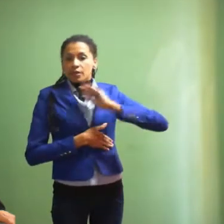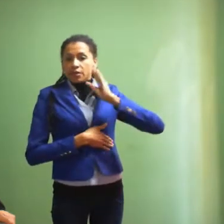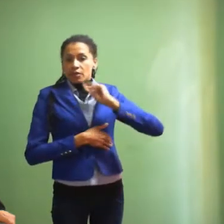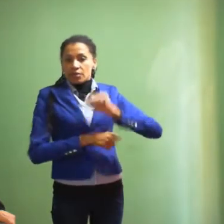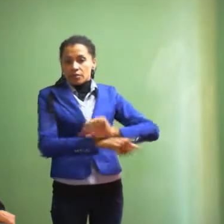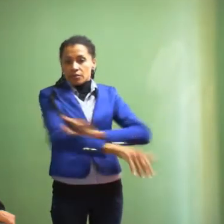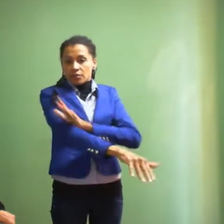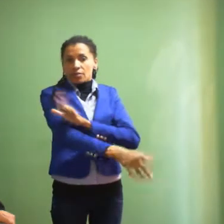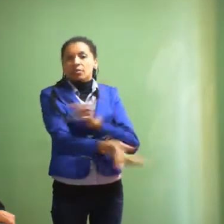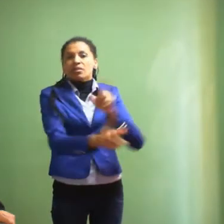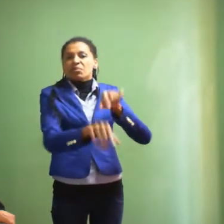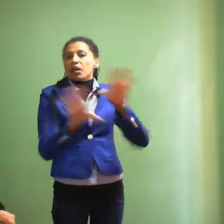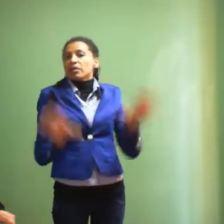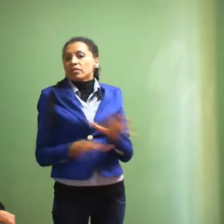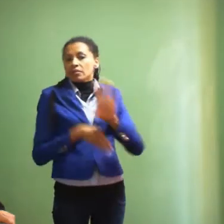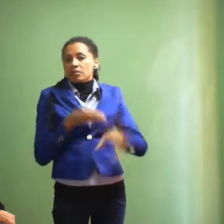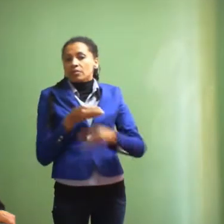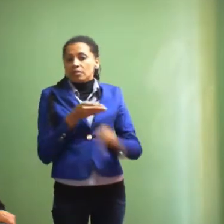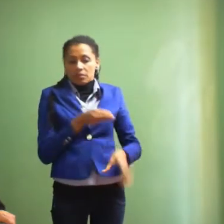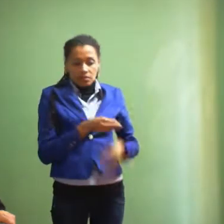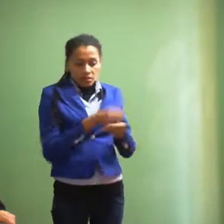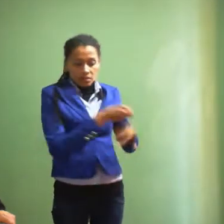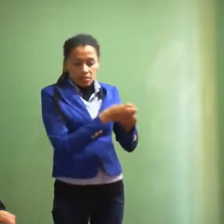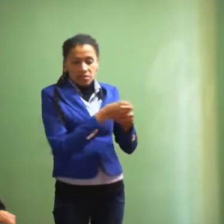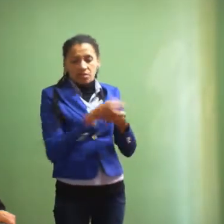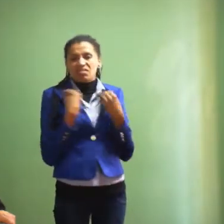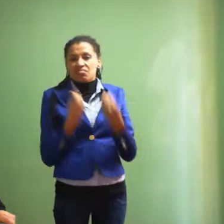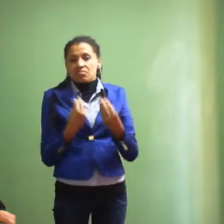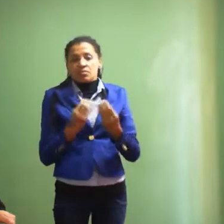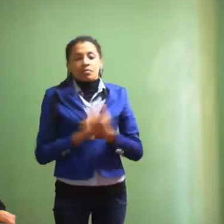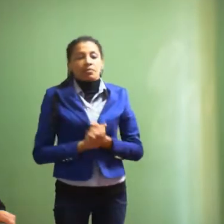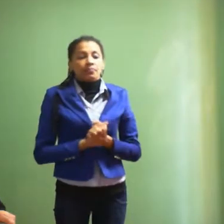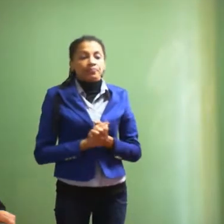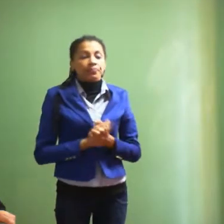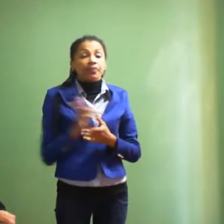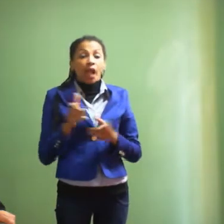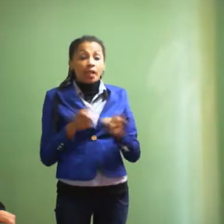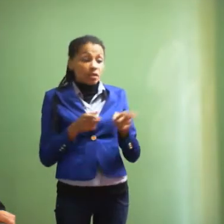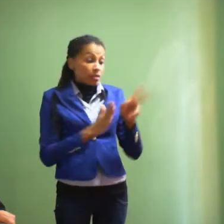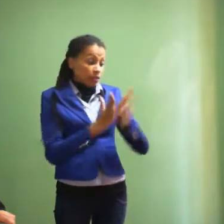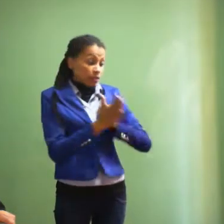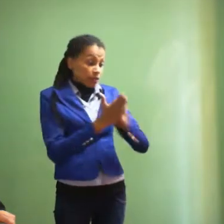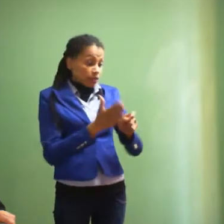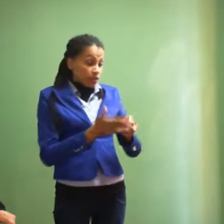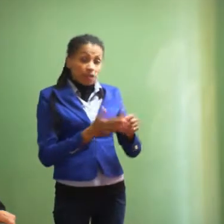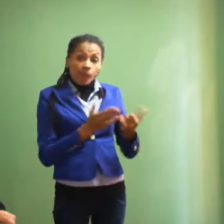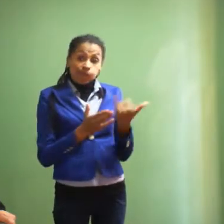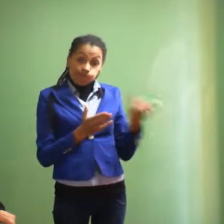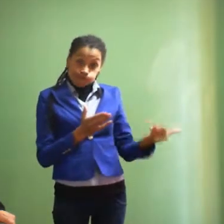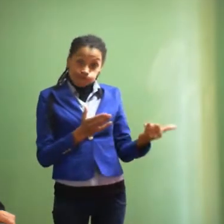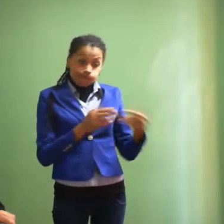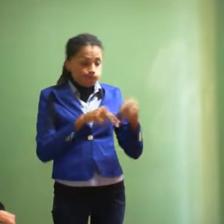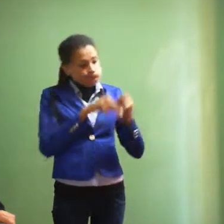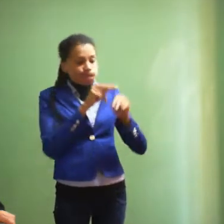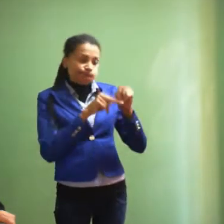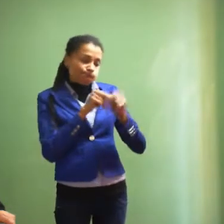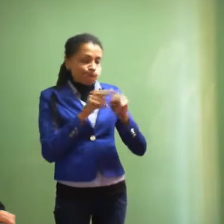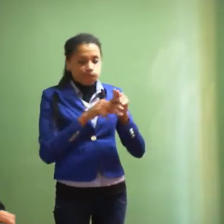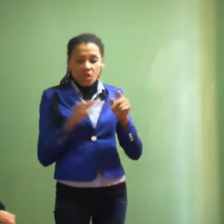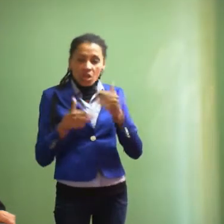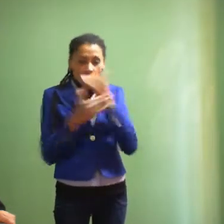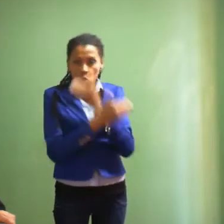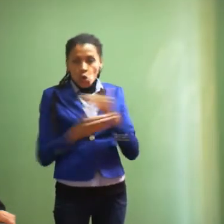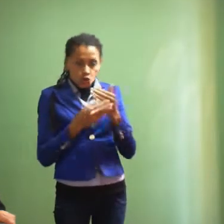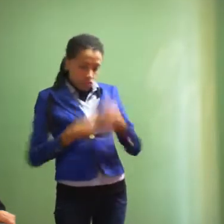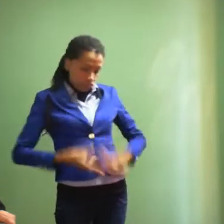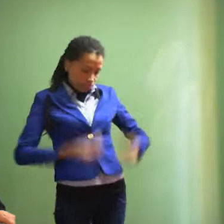complementarias brindan una posibilidad que es que esté la lengua escrita presente, pero también se están construyendo conocimiento,